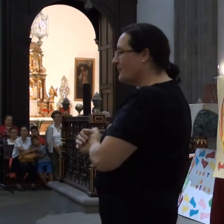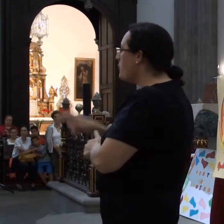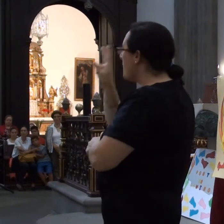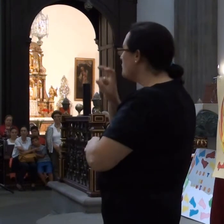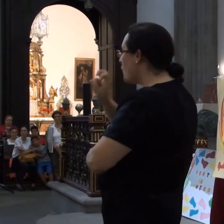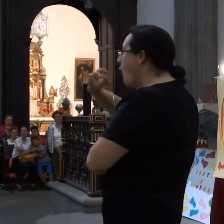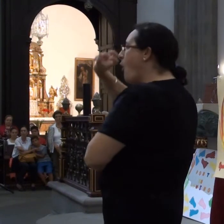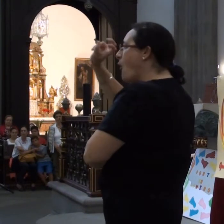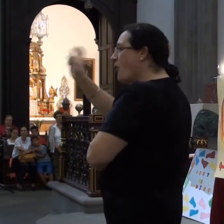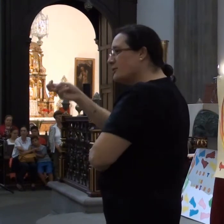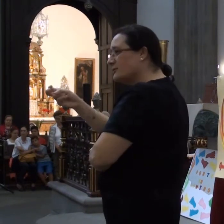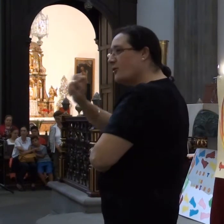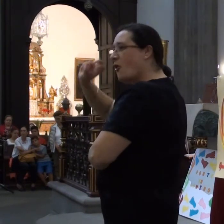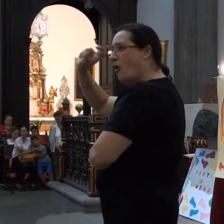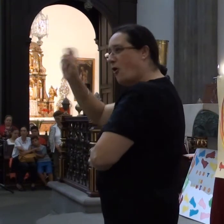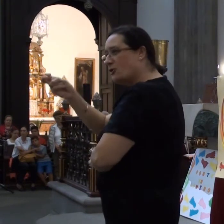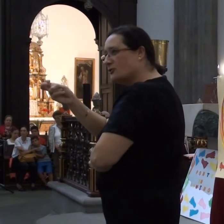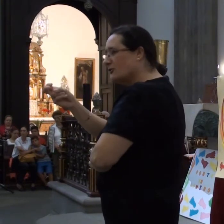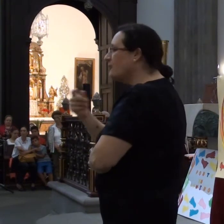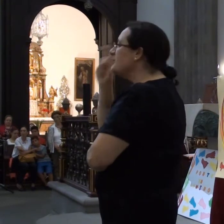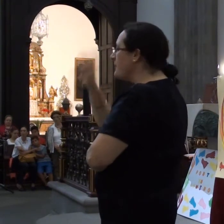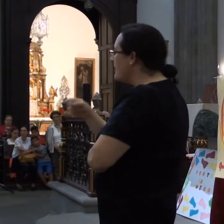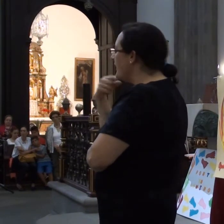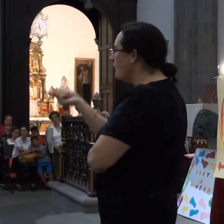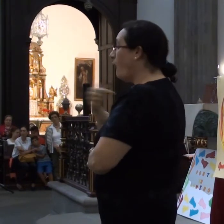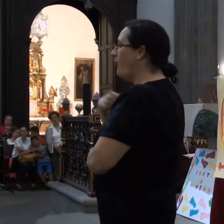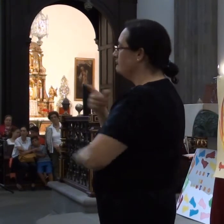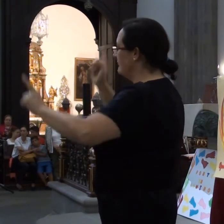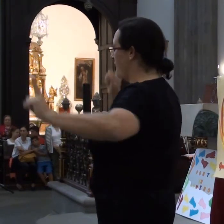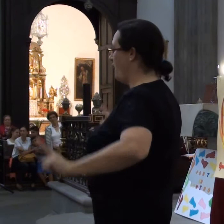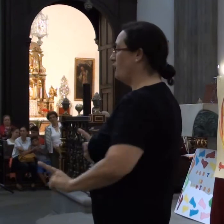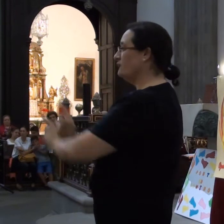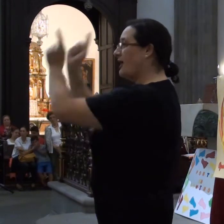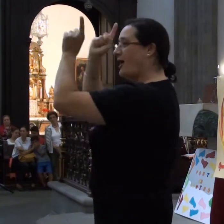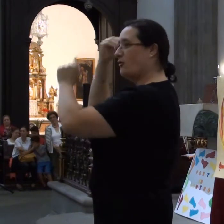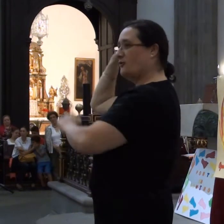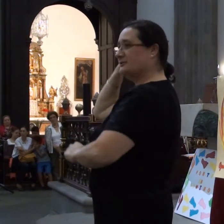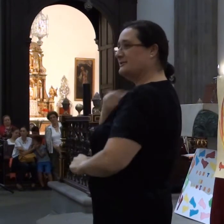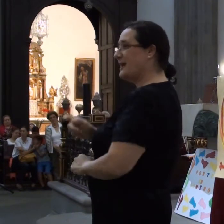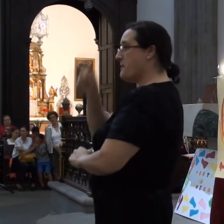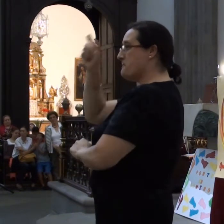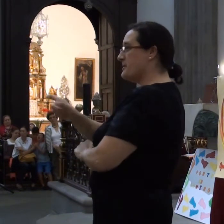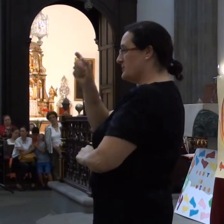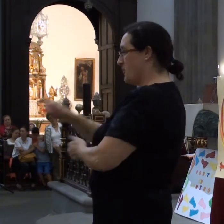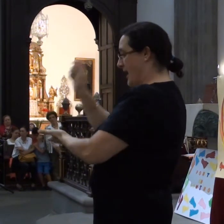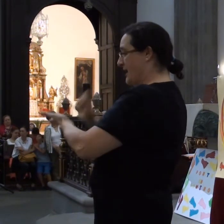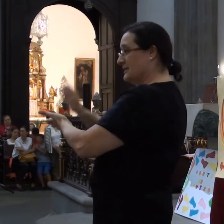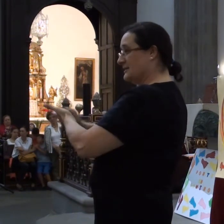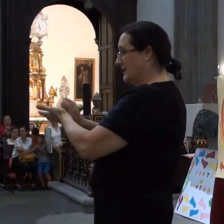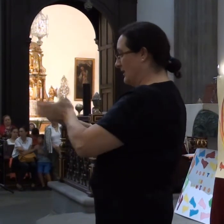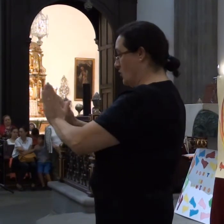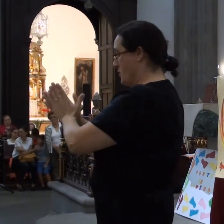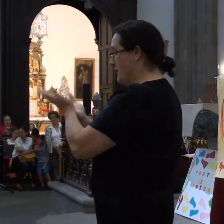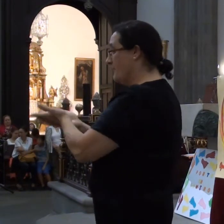y le dijo hemos encontrado a aquel de quien escribieron Moisés